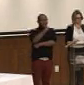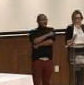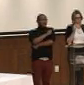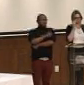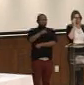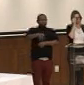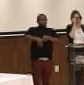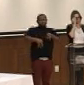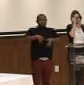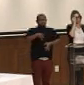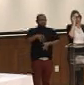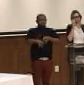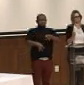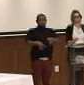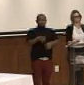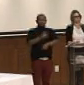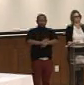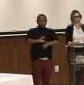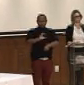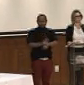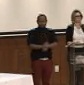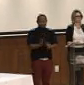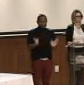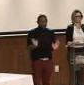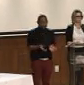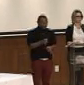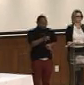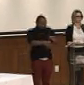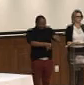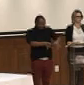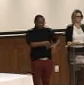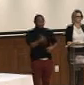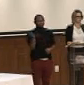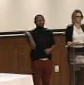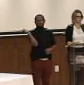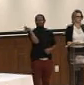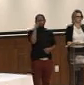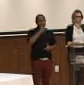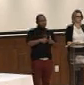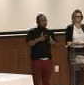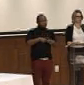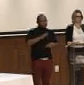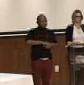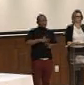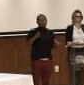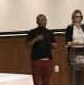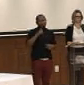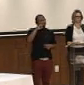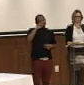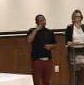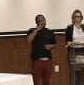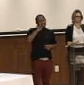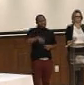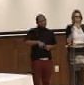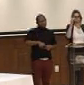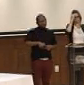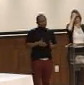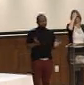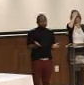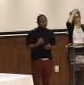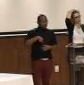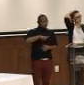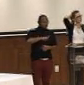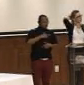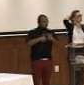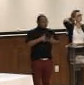evasão escolar é hoje um dos maiores problemas que nós temos no Instituto Federal de Brasília. É uma situação grave. Nós estamos trabalhando